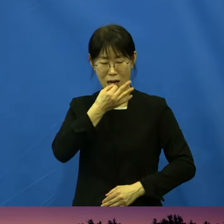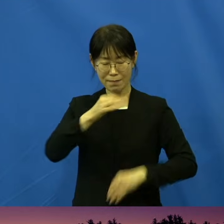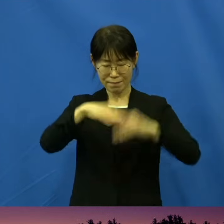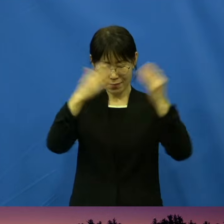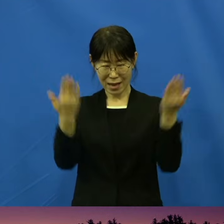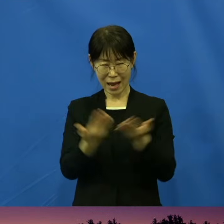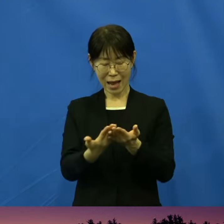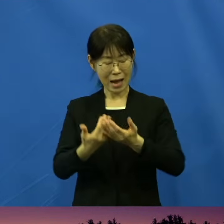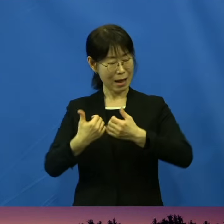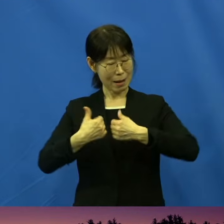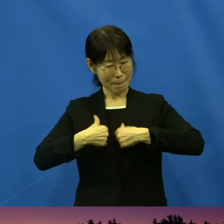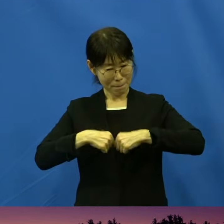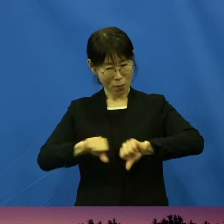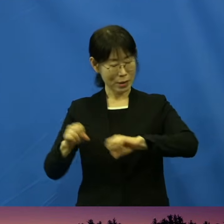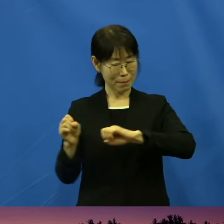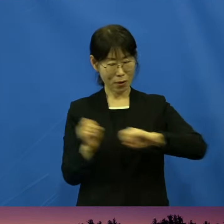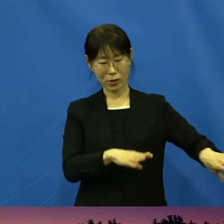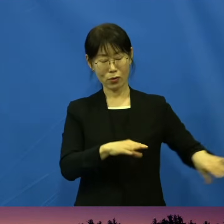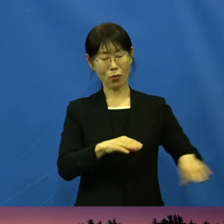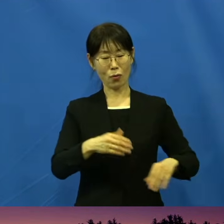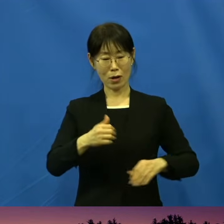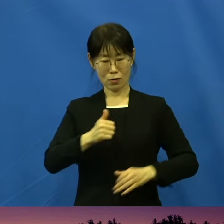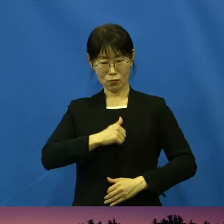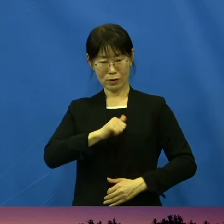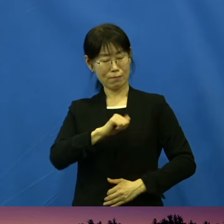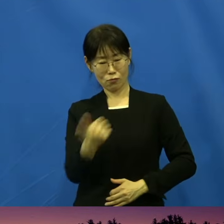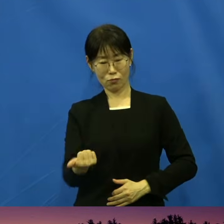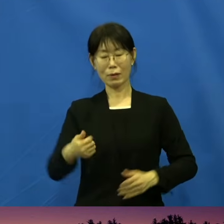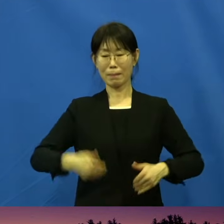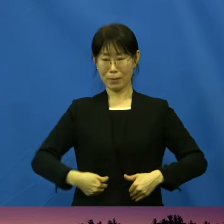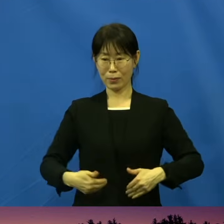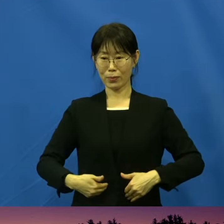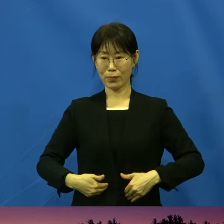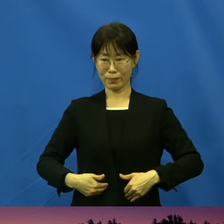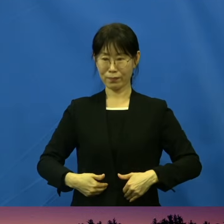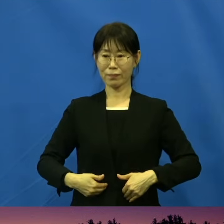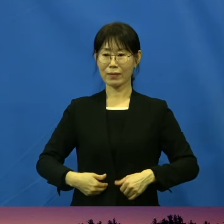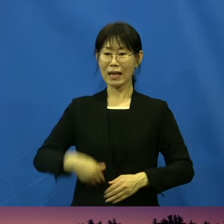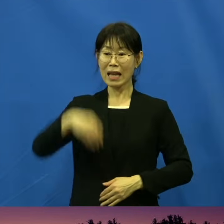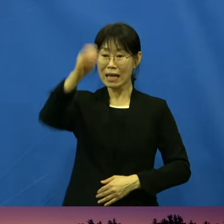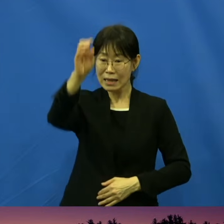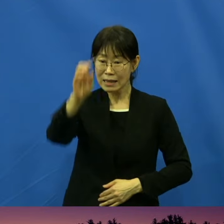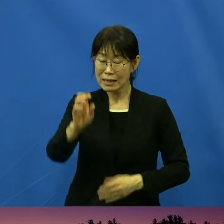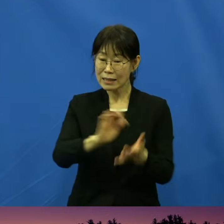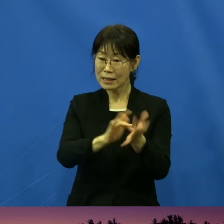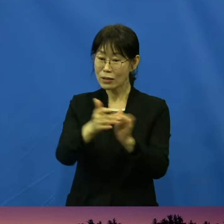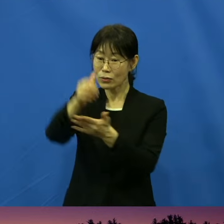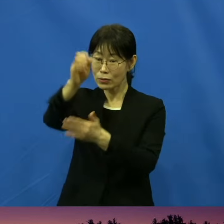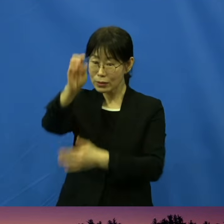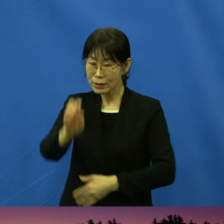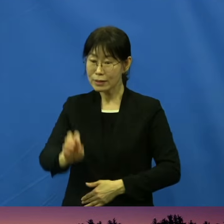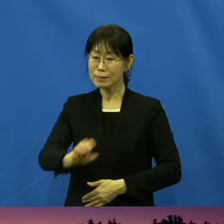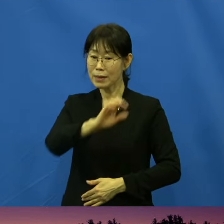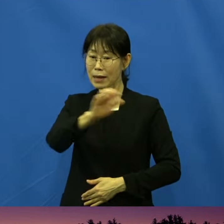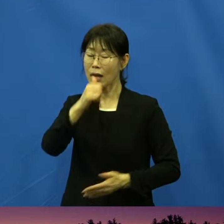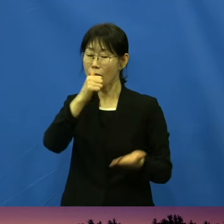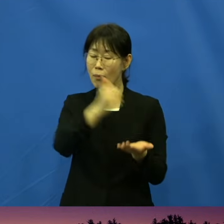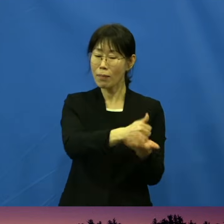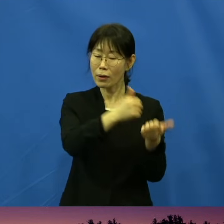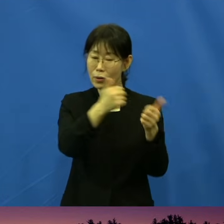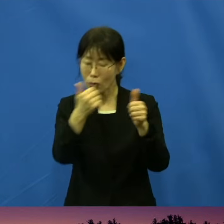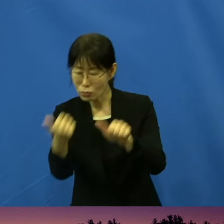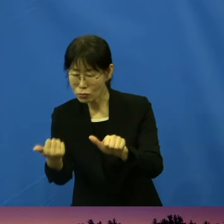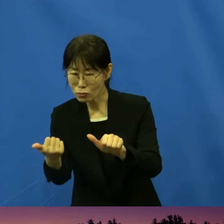네. 여러분, 그리스도와 함께 못 박혀 죽은 사람은 더 이상 자기 소리가 없어요. 그리스도의 소리를 내야지.